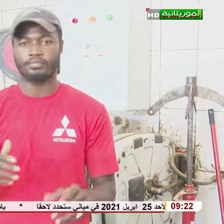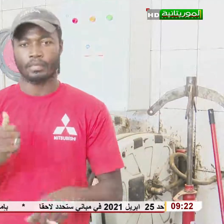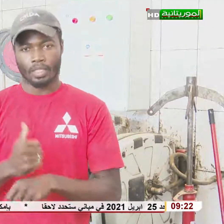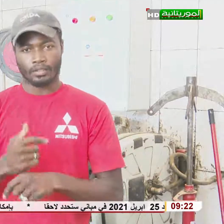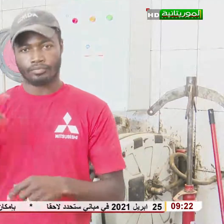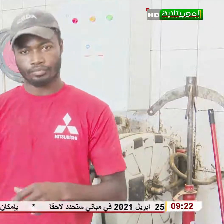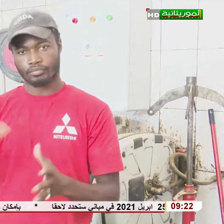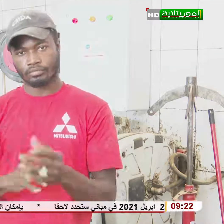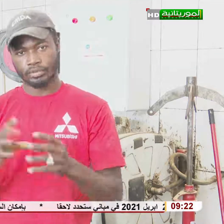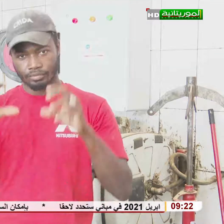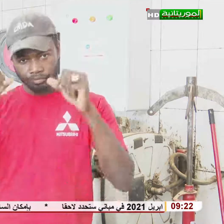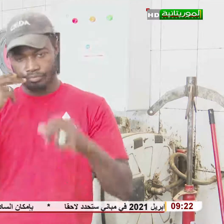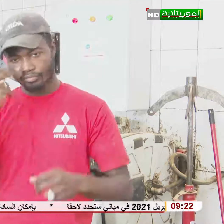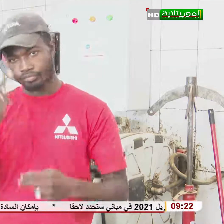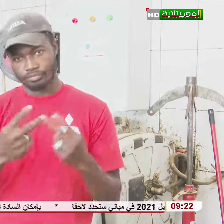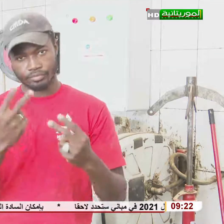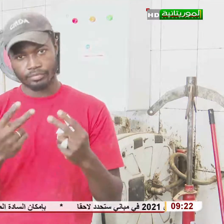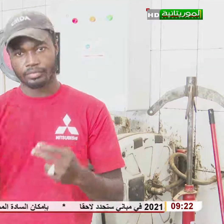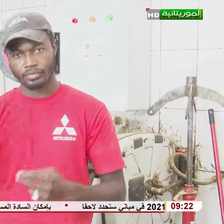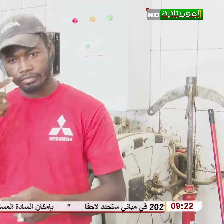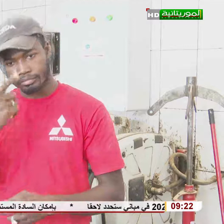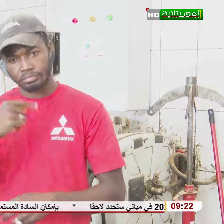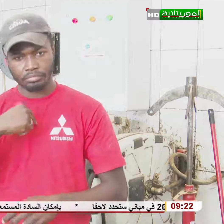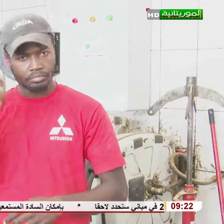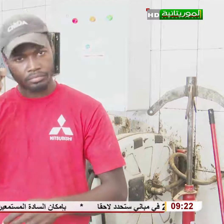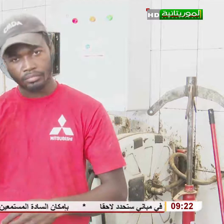ونحن سعداء، ولا خلينا هذا النقص يأثر علينا.